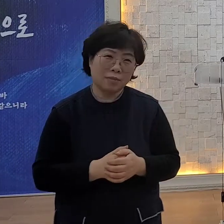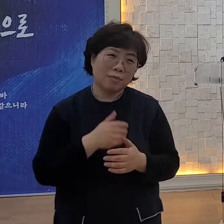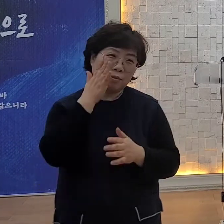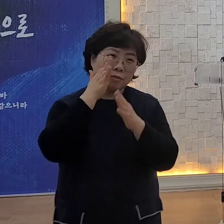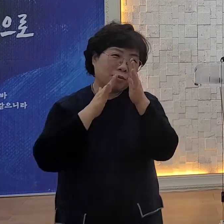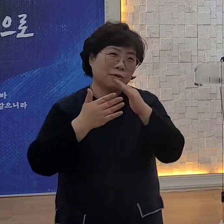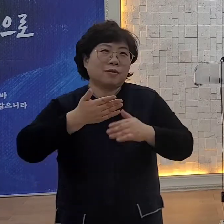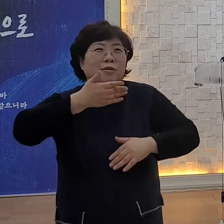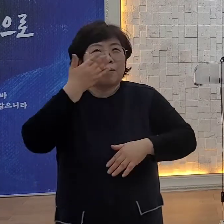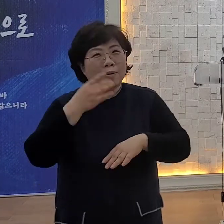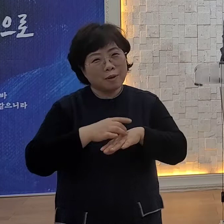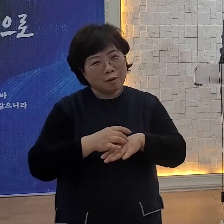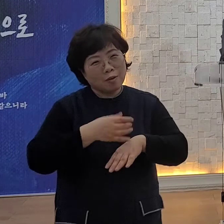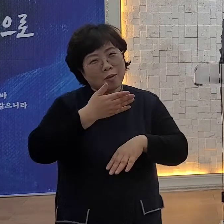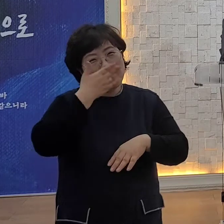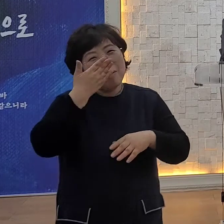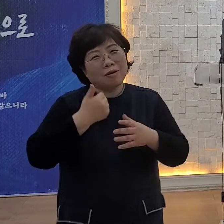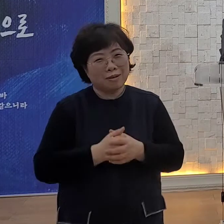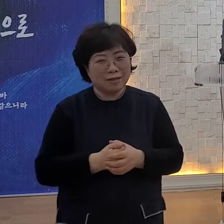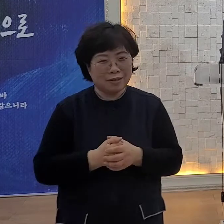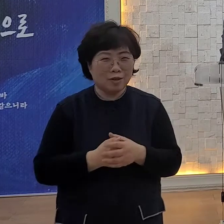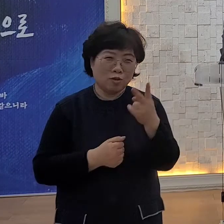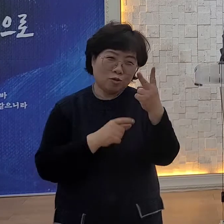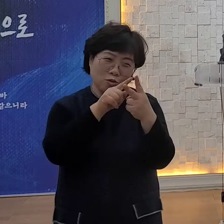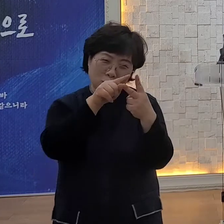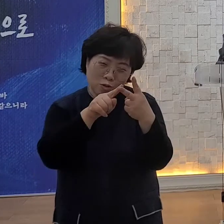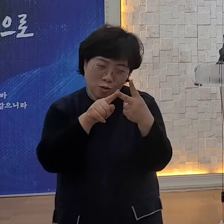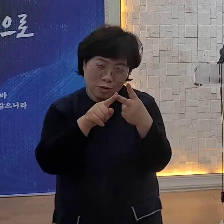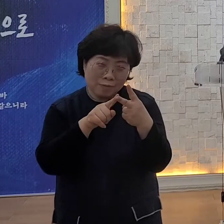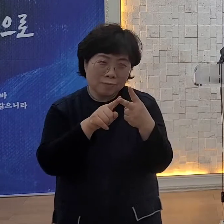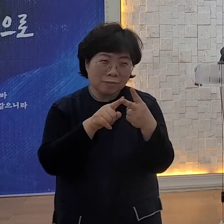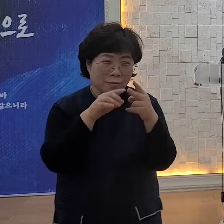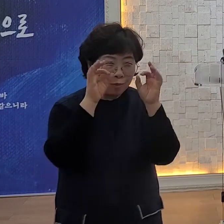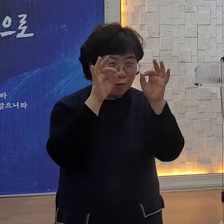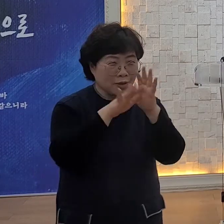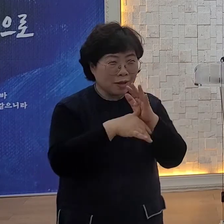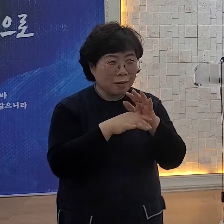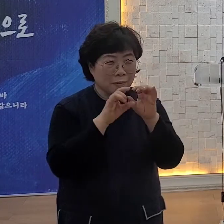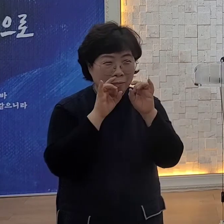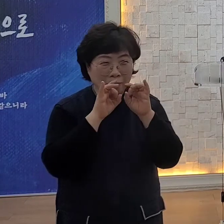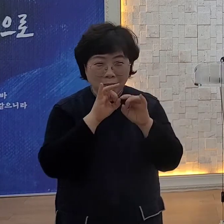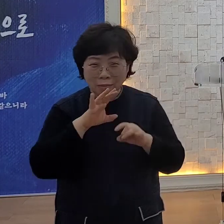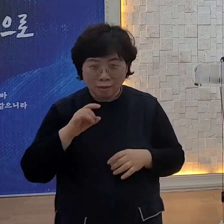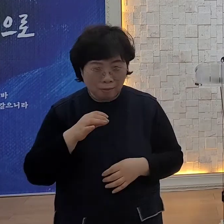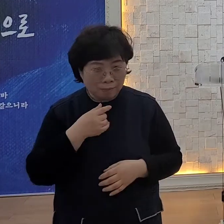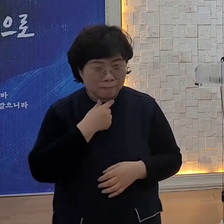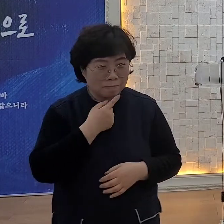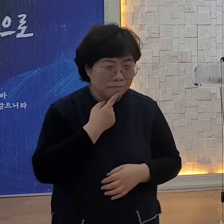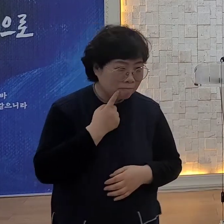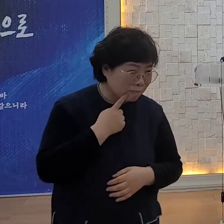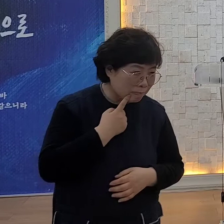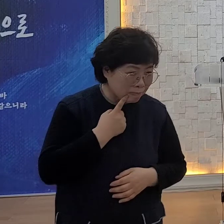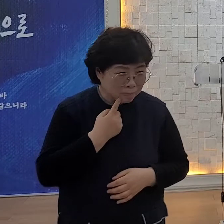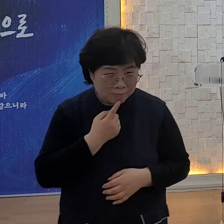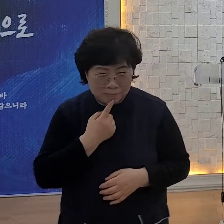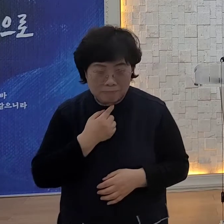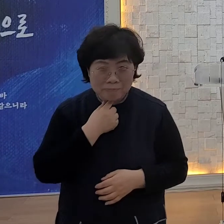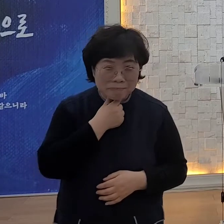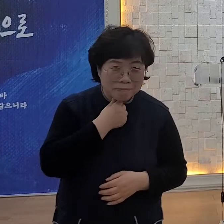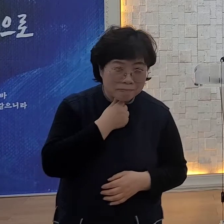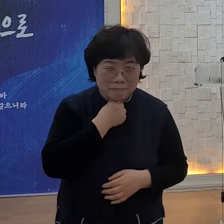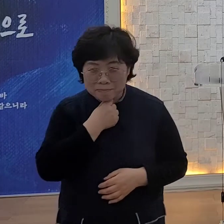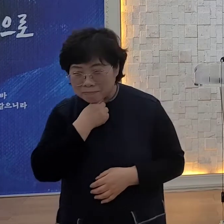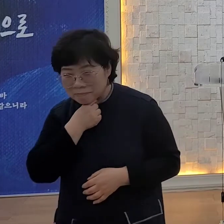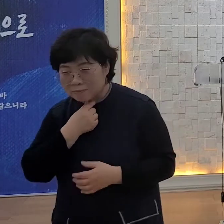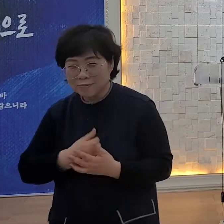사람은 둘 다 보면 군침이 가도록 만들어져 있죠. 그죠? 사람은